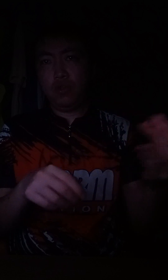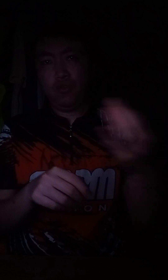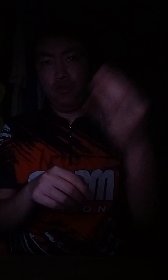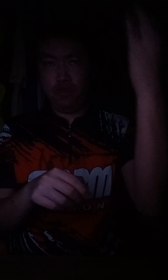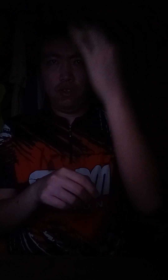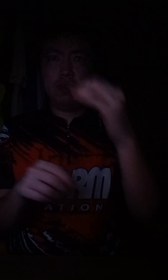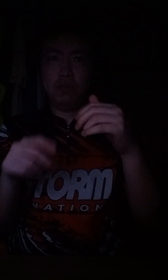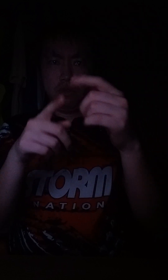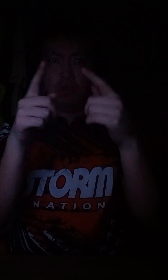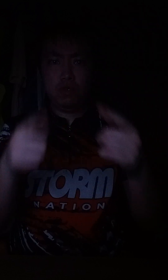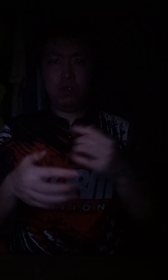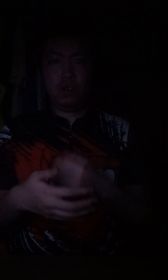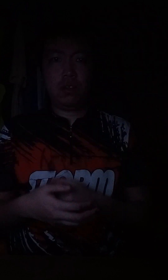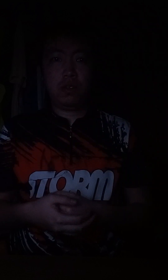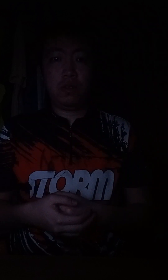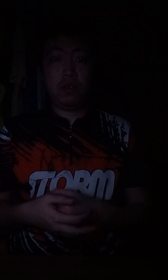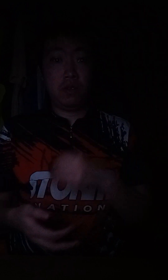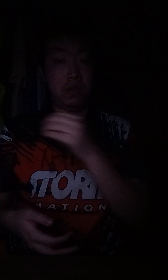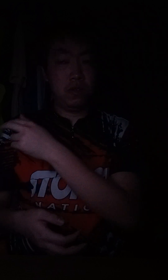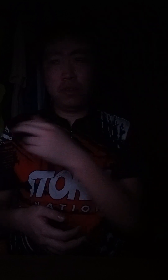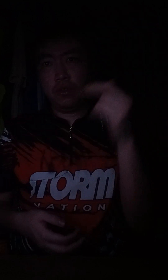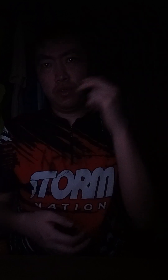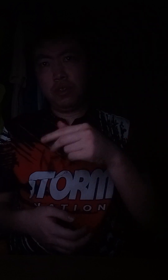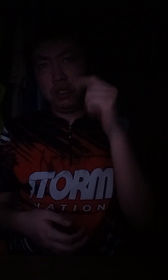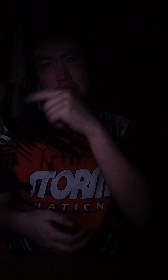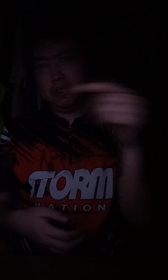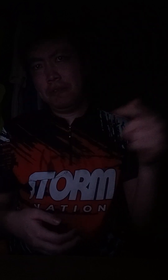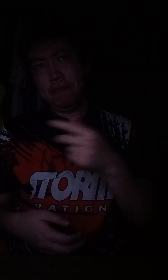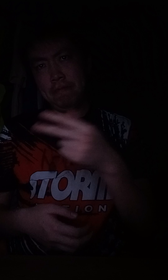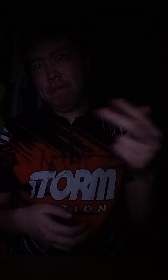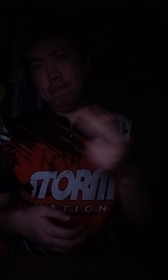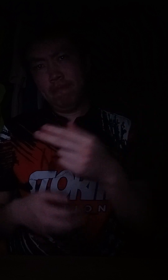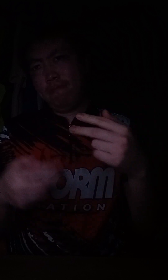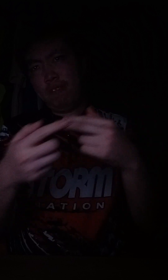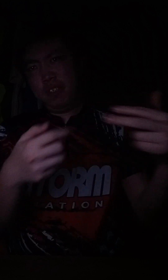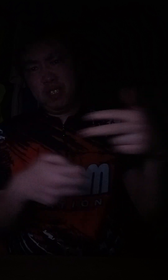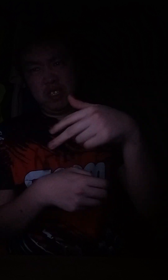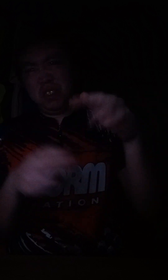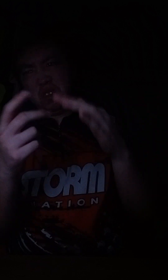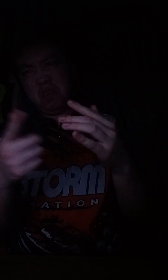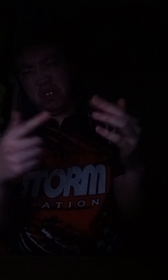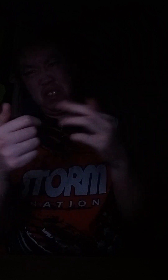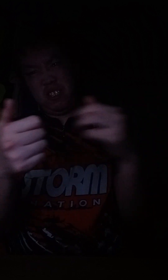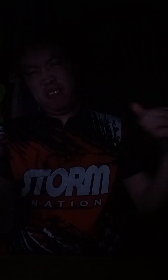바짝 쫓습니다. 곧이어 승합차는 직진하려고 교차로에 들어서 버스 옆면을 그대로